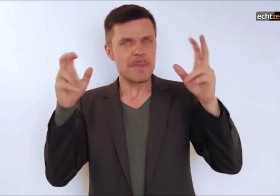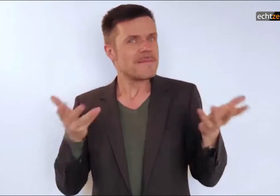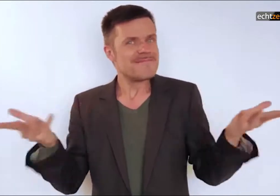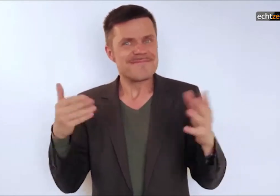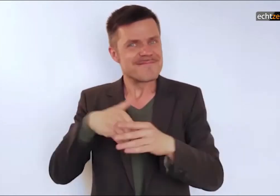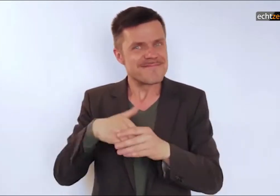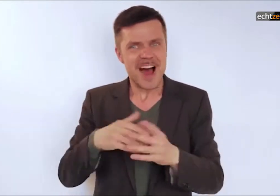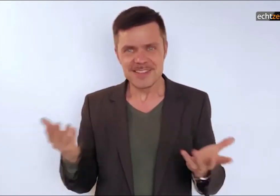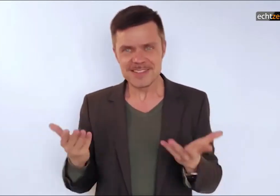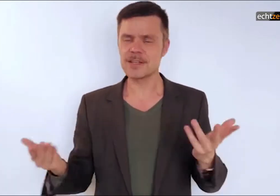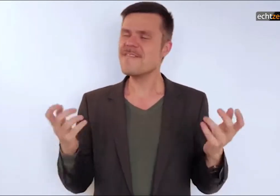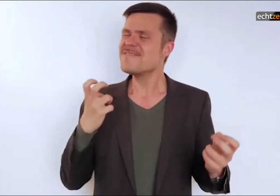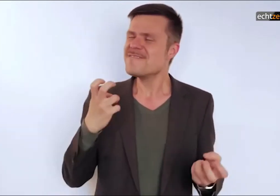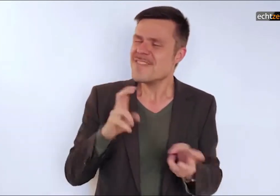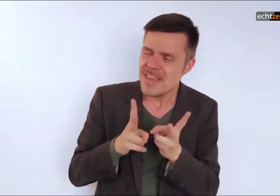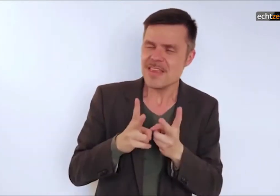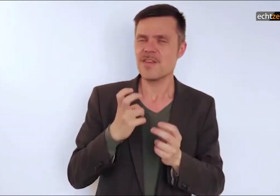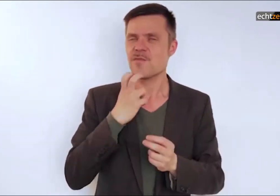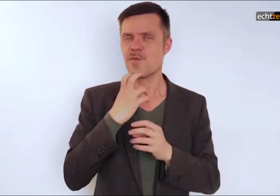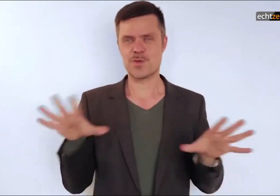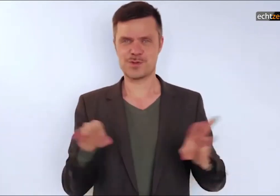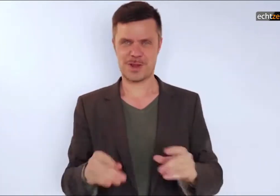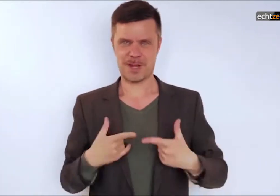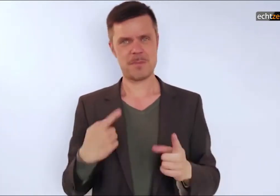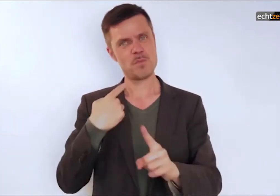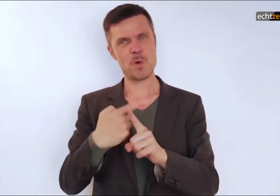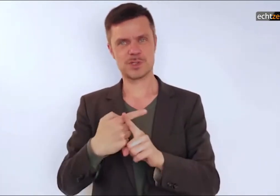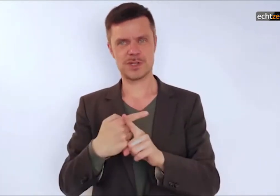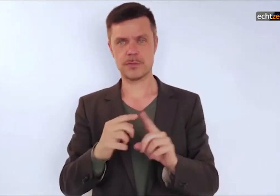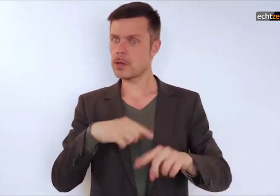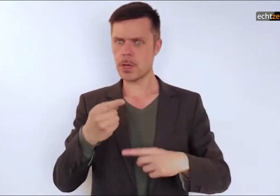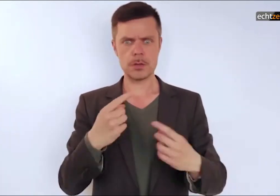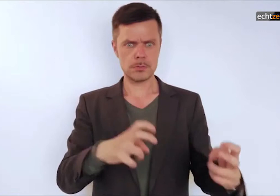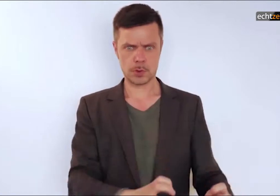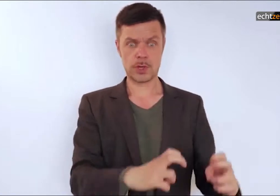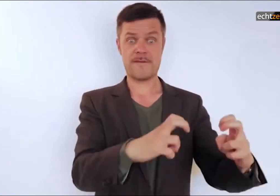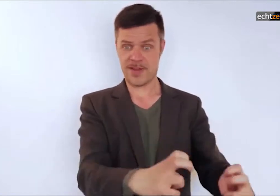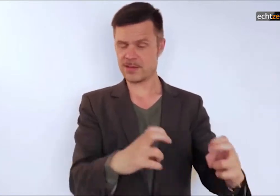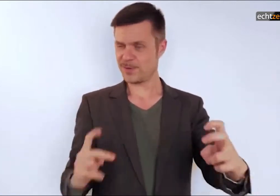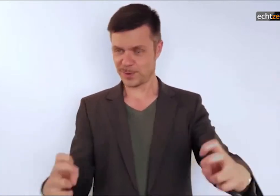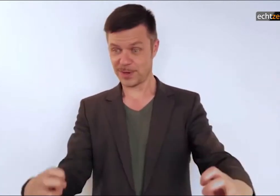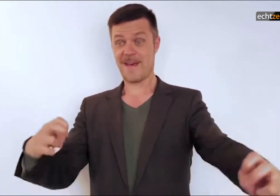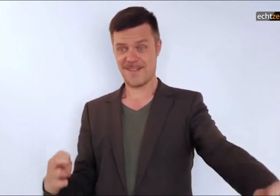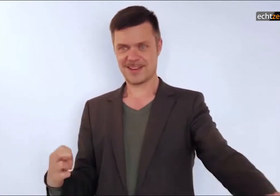darüber, wie sie zusammenleben wollen. Dann machen sie Platz, rücken einen Sessel weiter und hören der nächsten Person